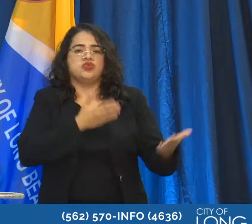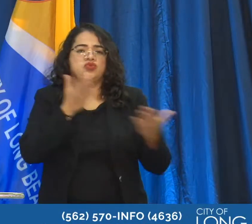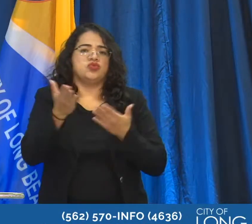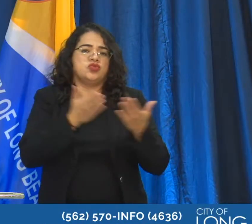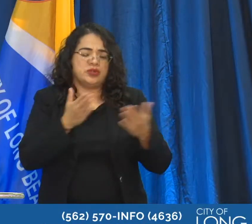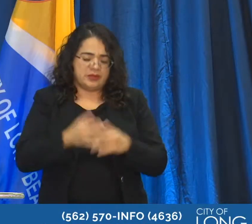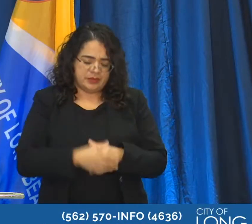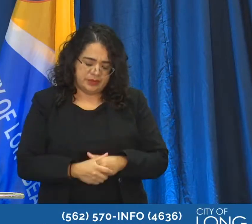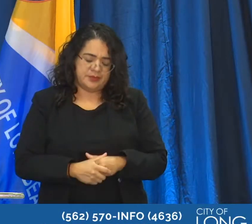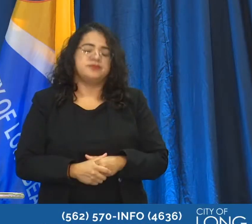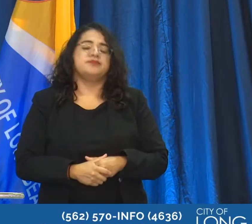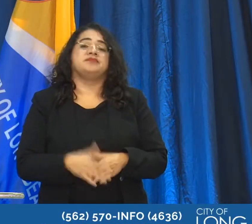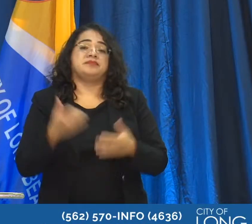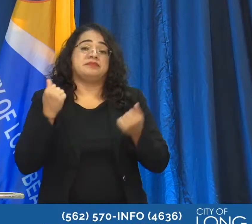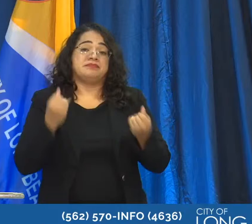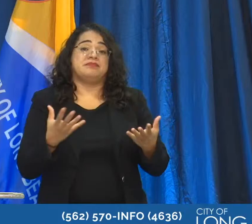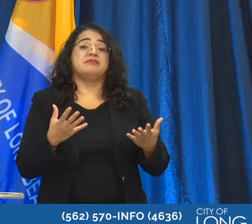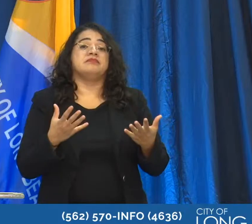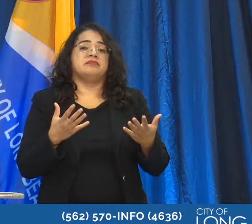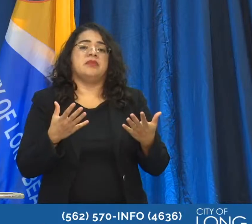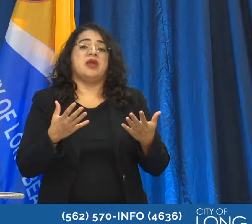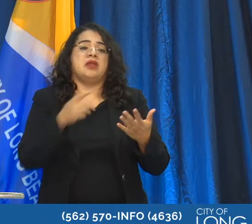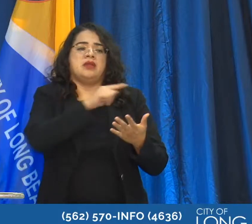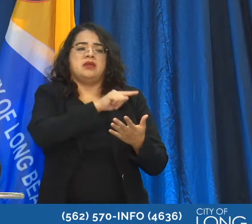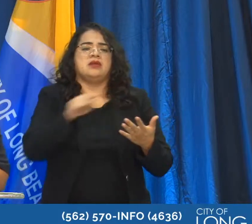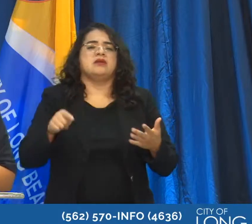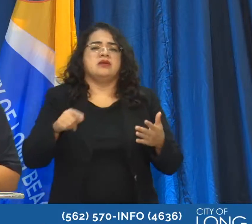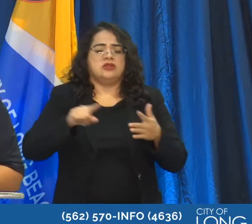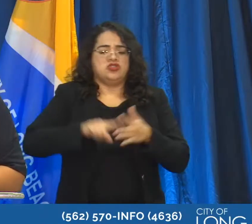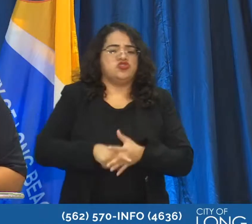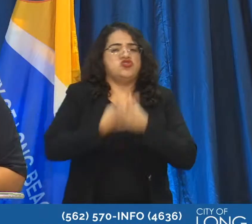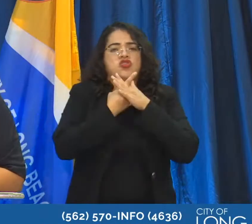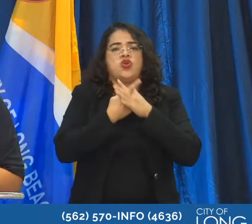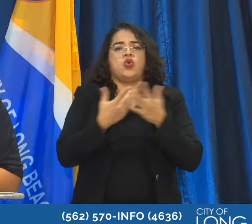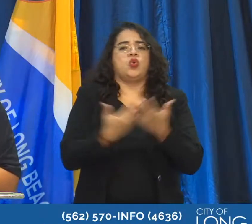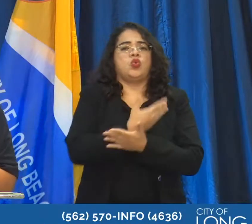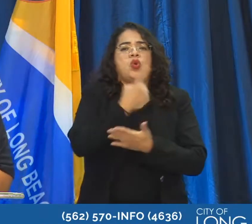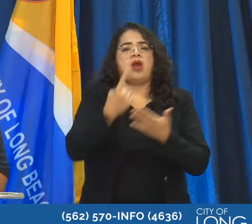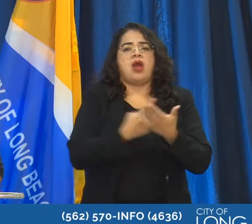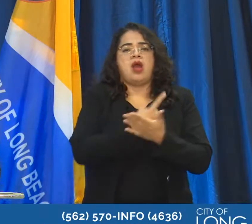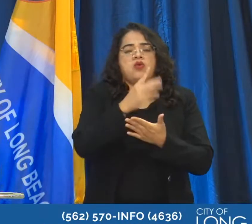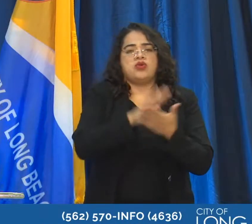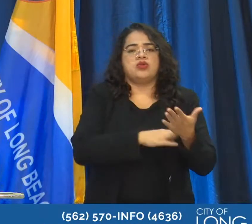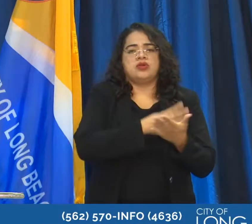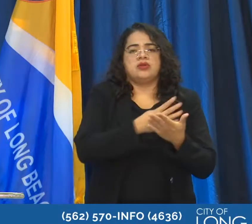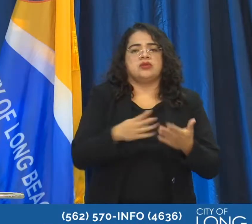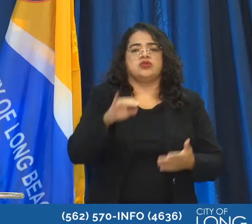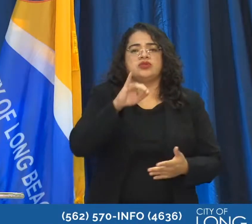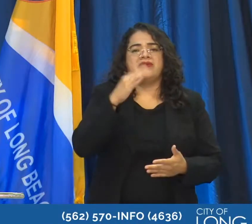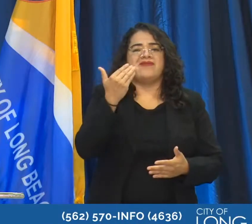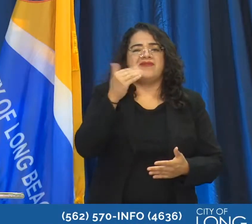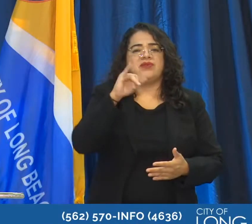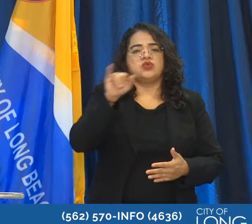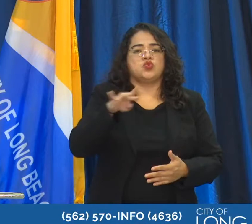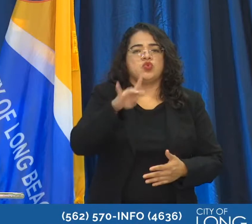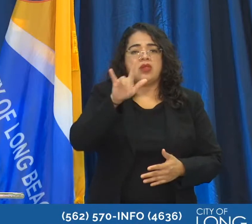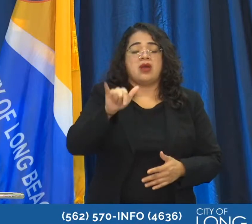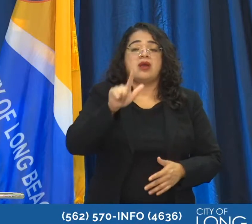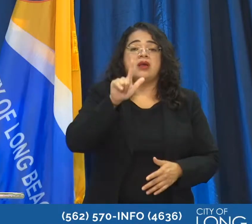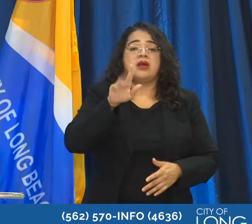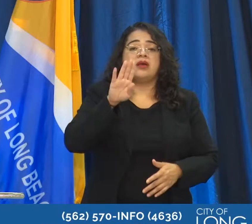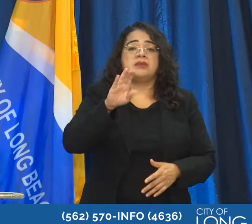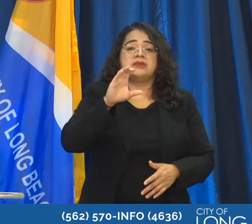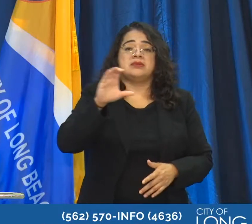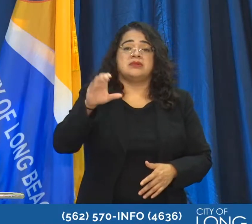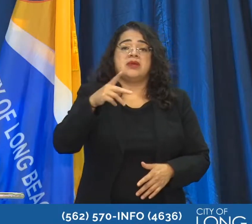prueba administradores por la ciudad tendrán nuevos horarios a partir de mañana, miércoles 15 de julio. El colegio de Long Beach City College sobre